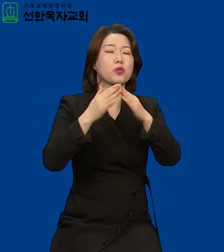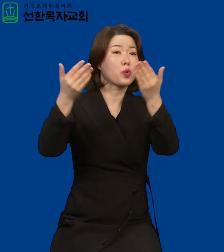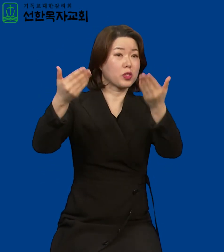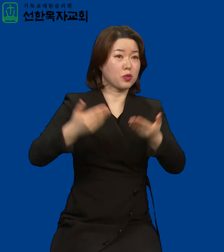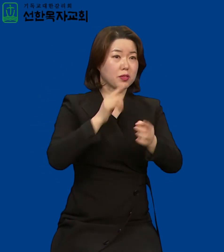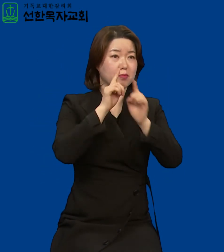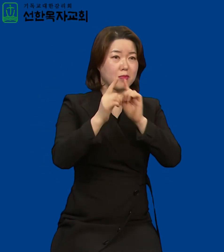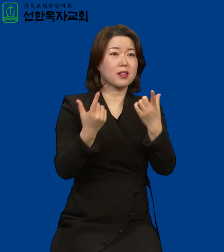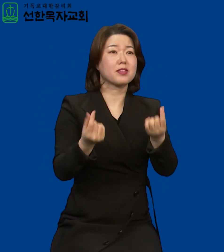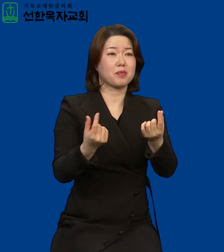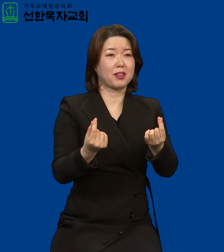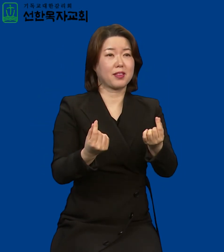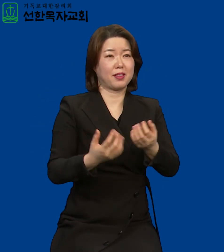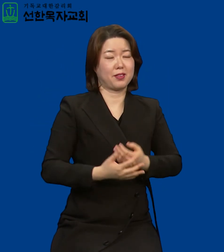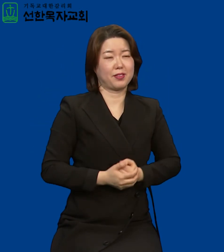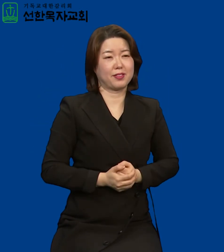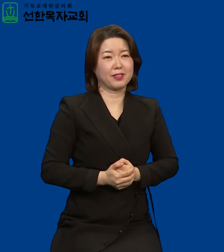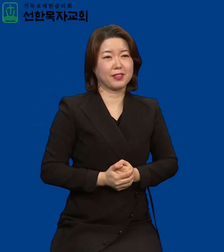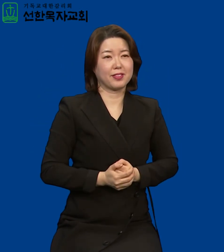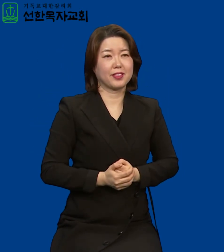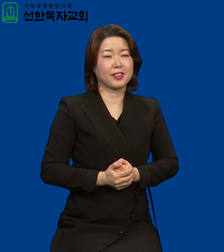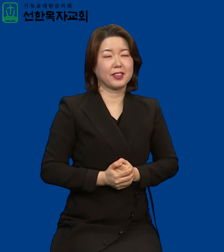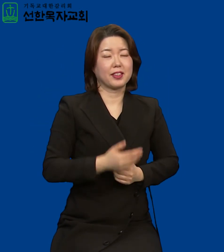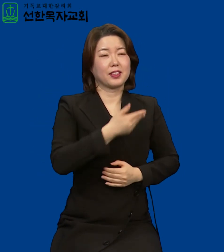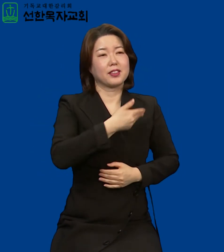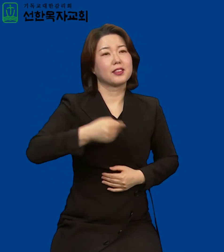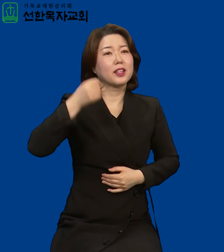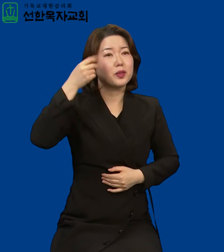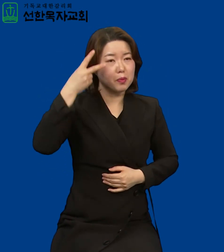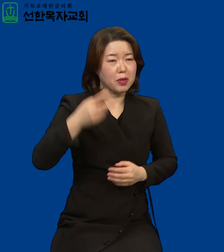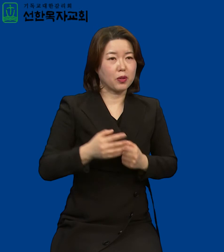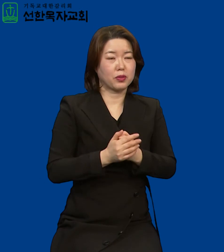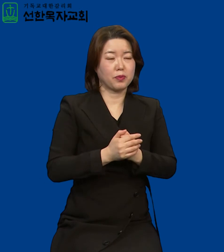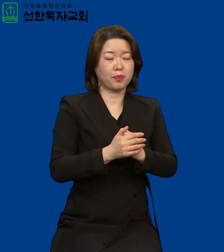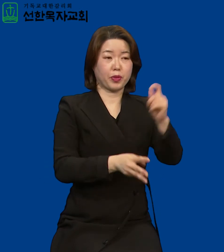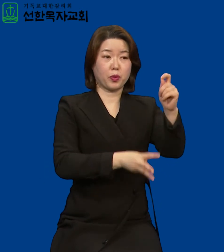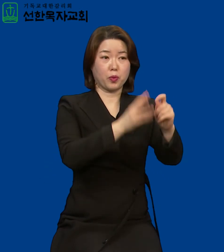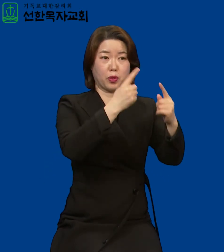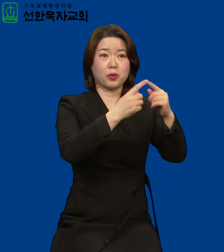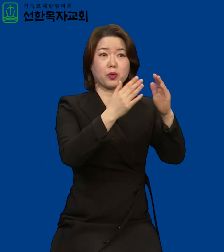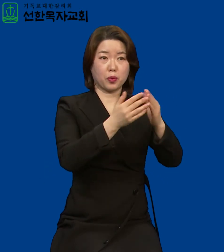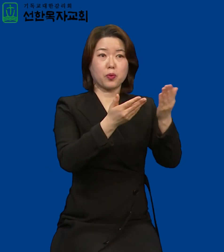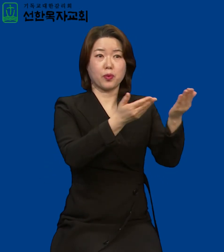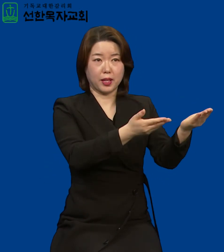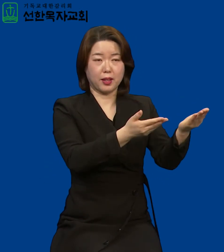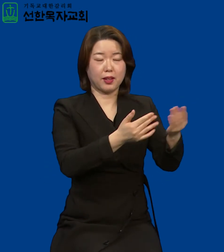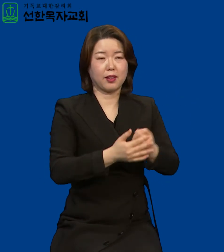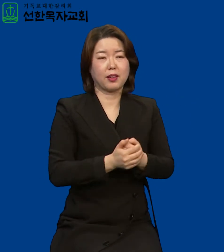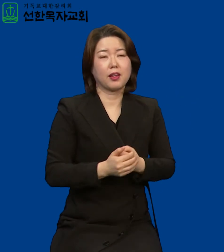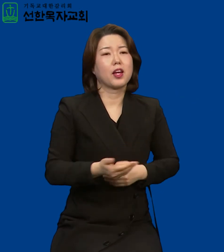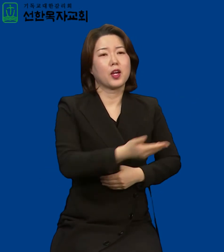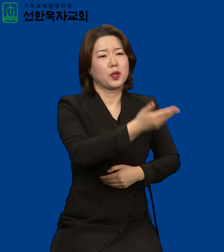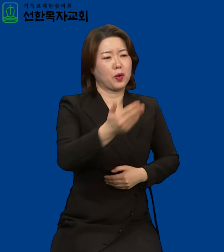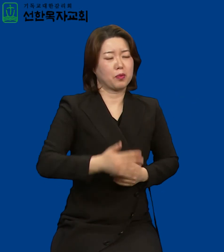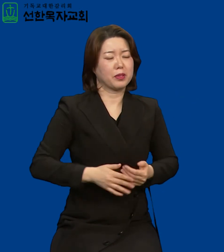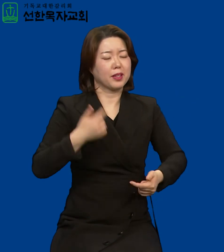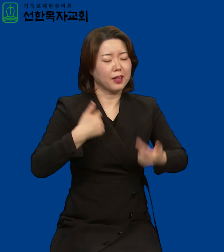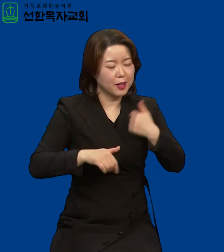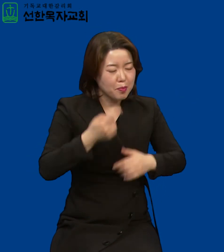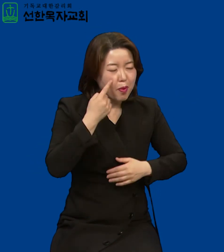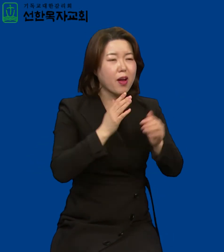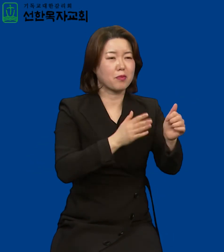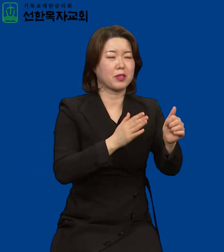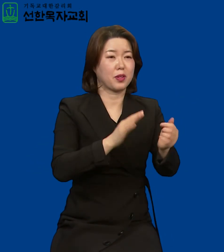같지 않아요? 사도 바울은 고린도 교회에게 여러분 기뻐하세요.